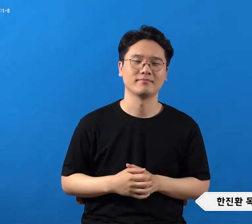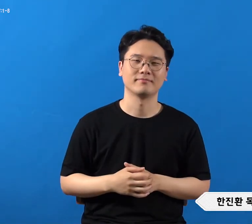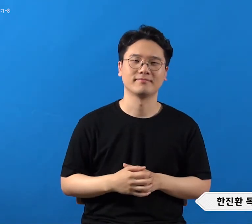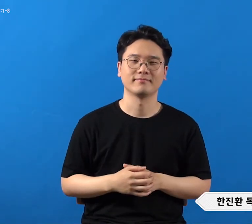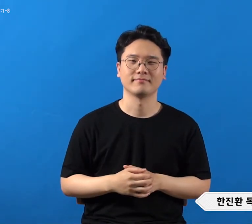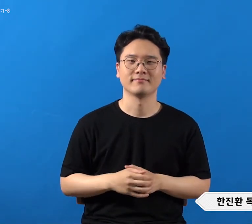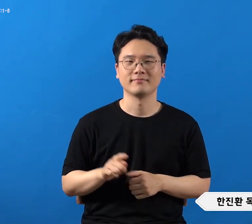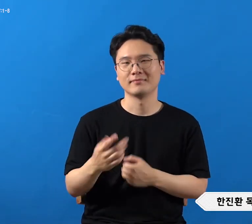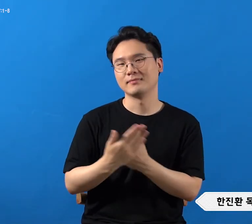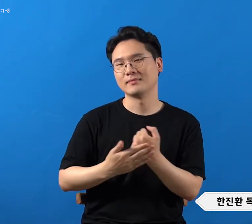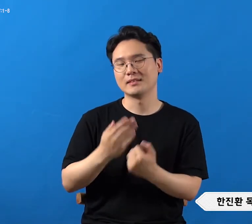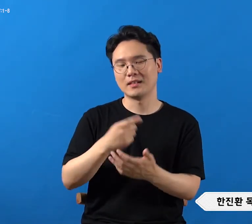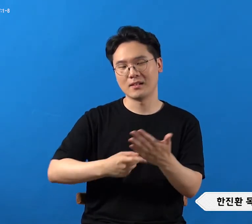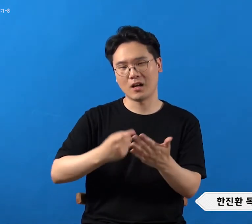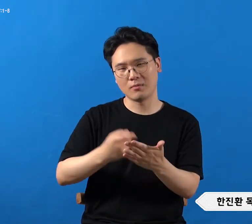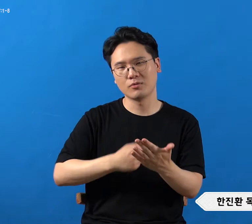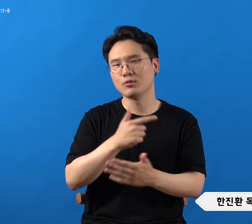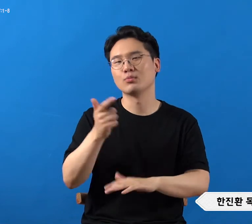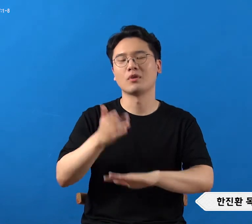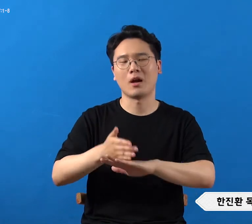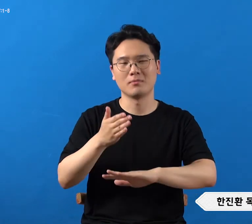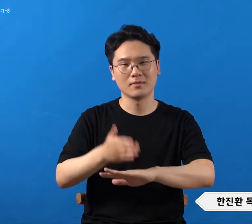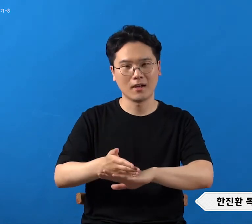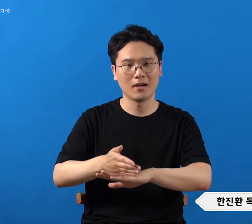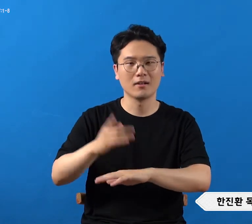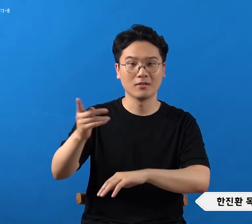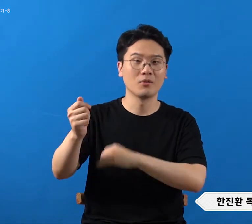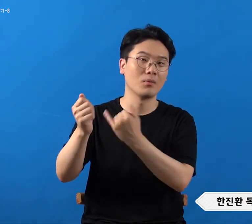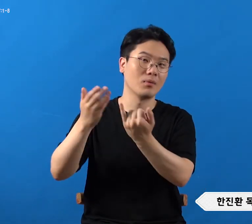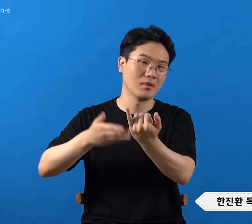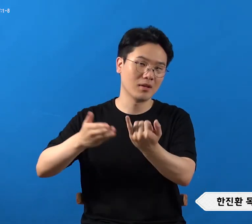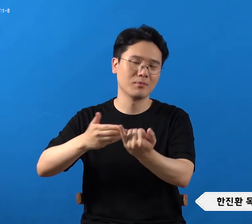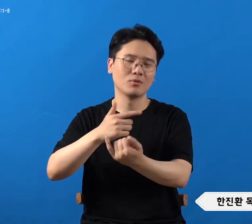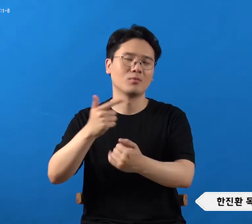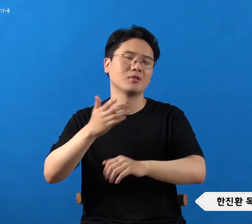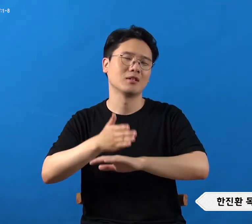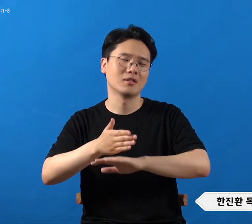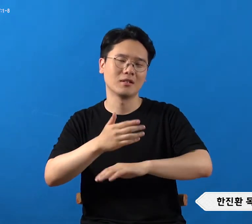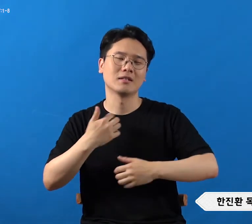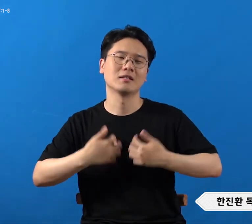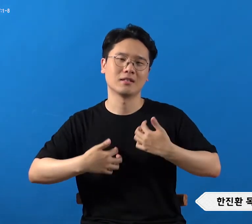참 감사하고, 뭐 천국의 권사님도 기뻐하실 것이라고 생각이 됩니다.